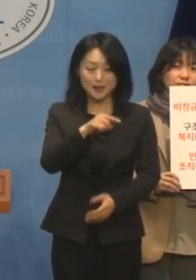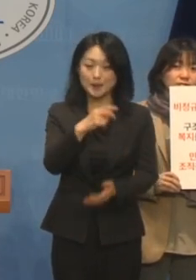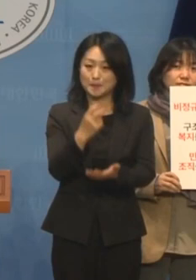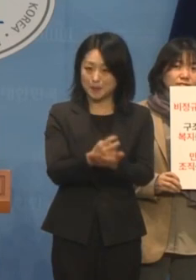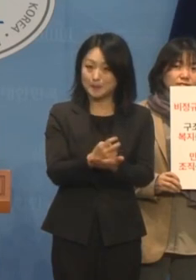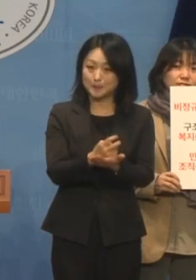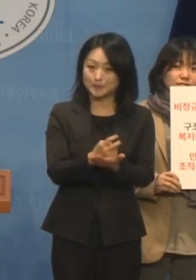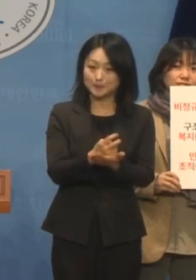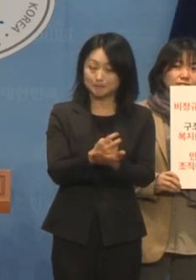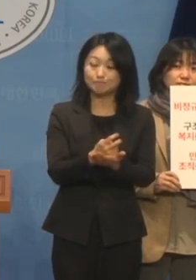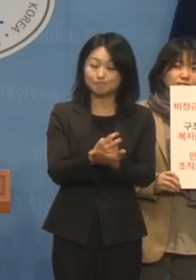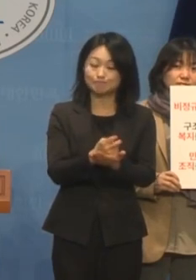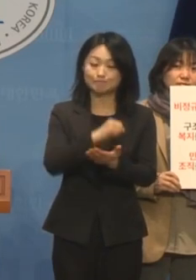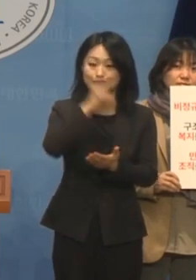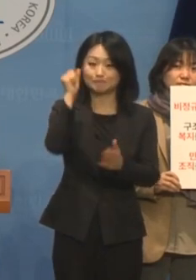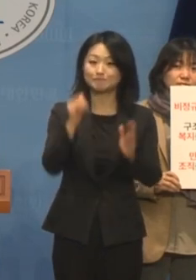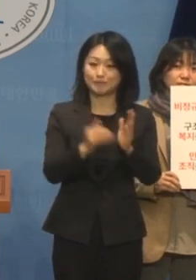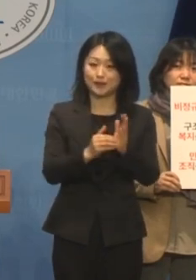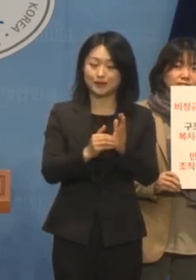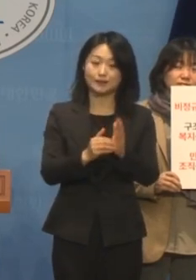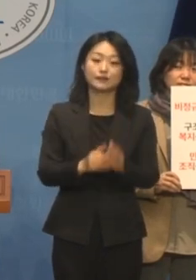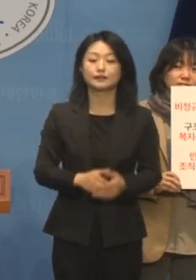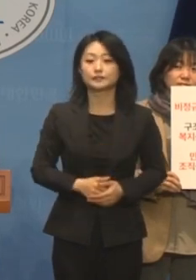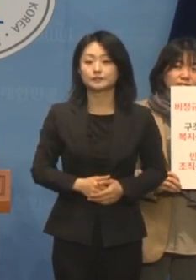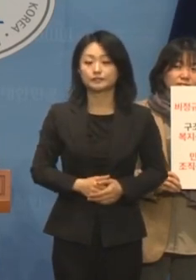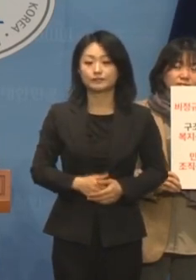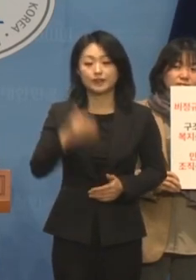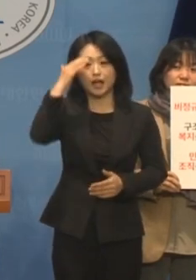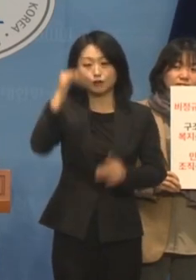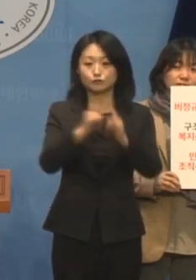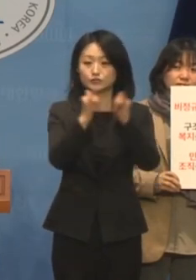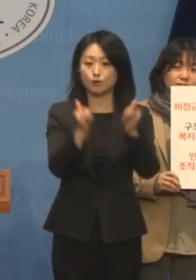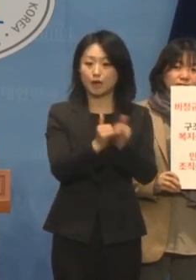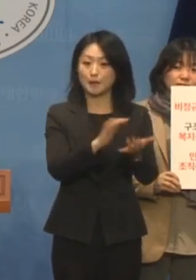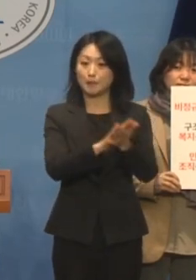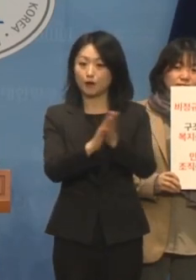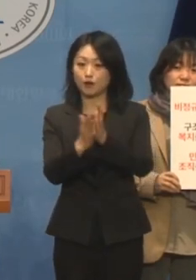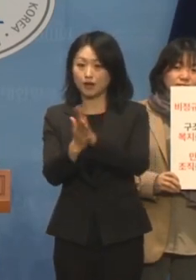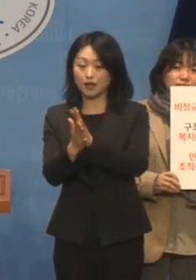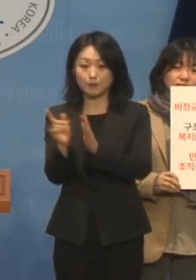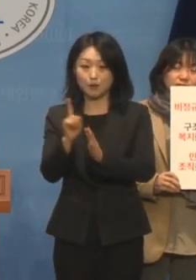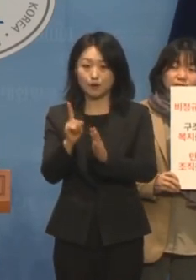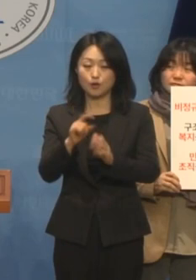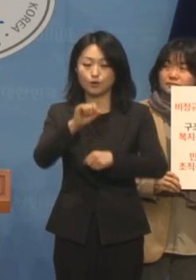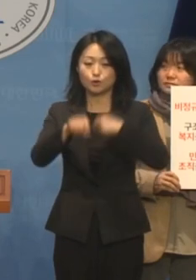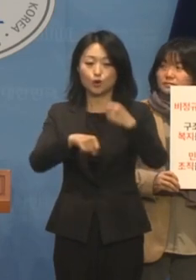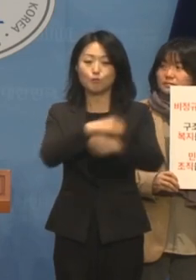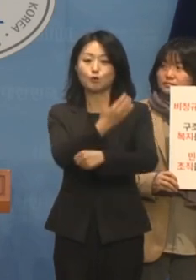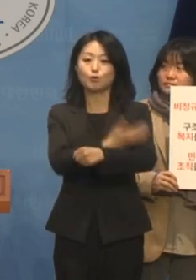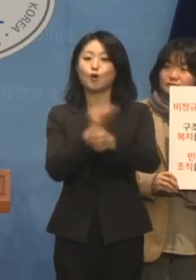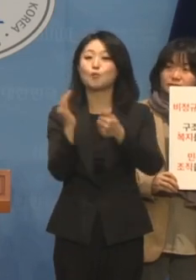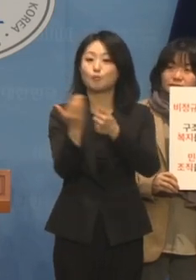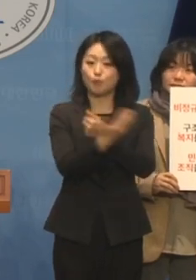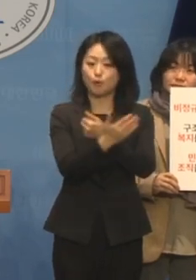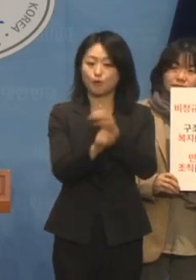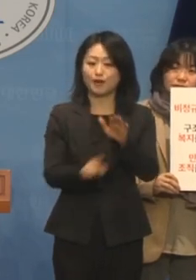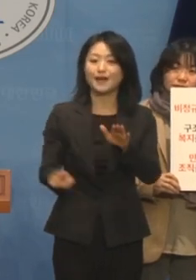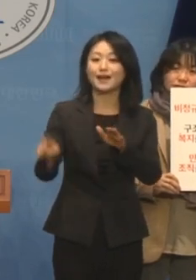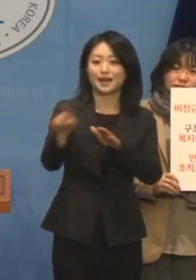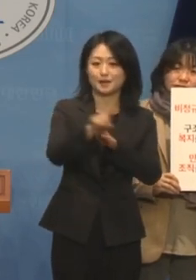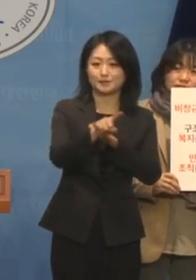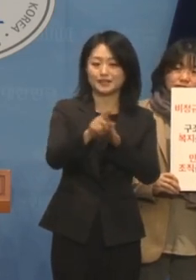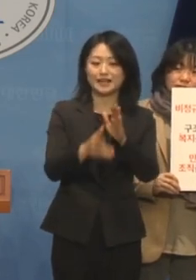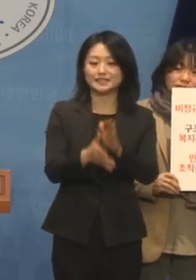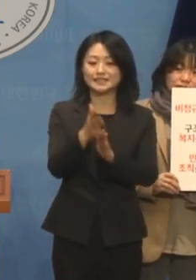성과로까지 이어지고 있습니다. 이러한 변화가 있기까지 동물권 보호에 앞장서온 시민단체들의 역할이